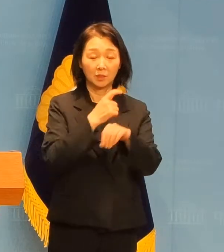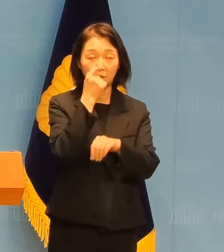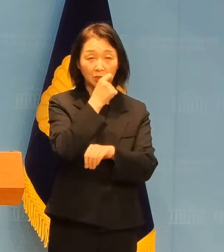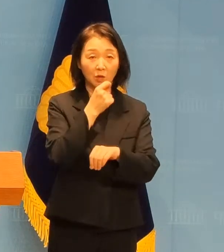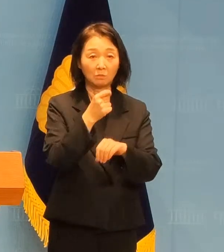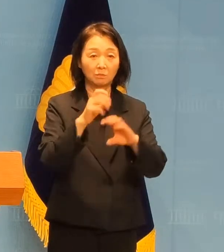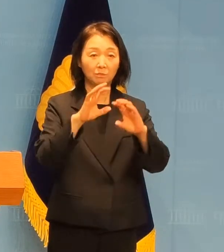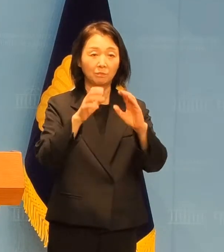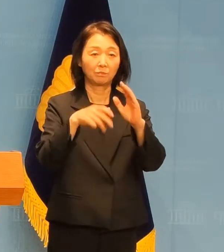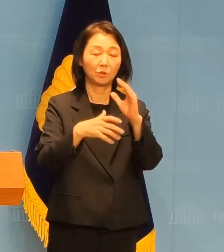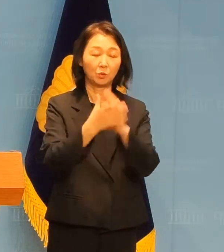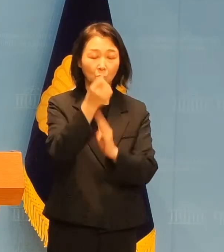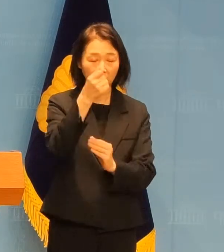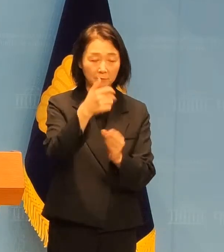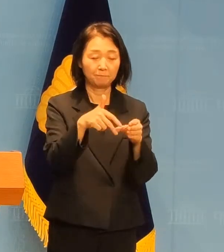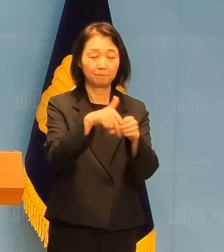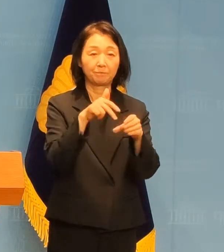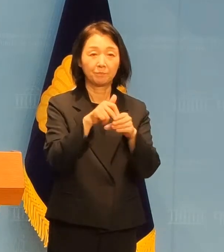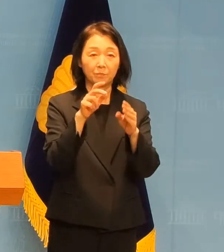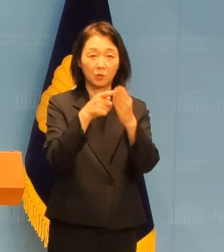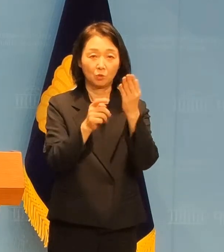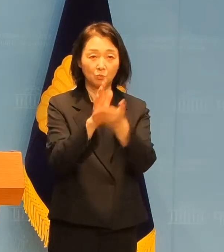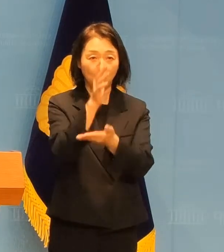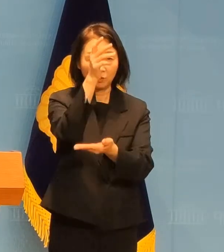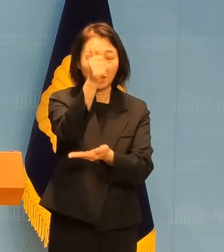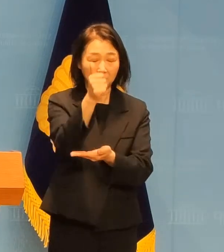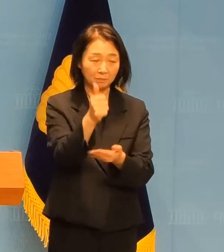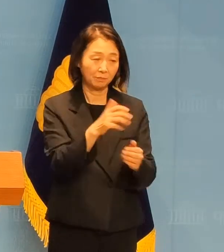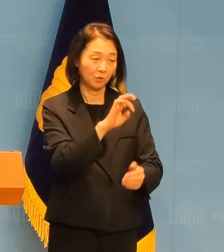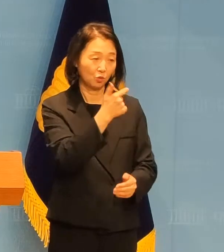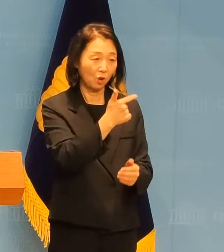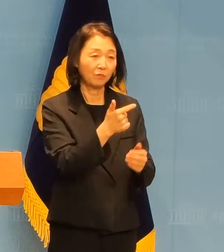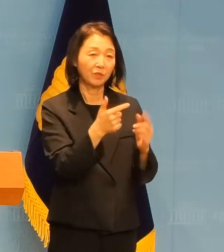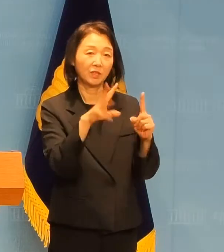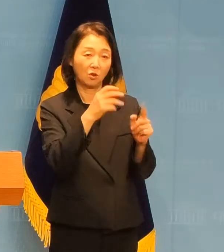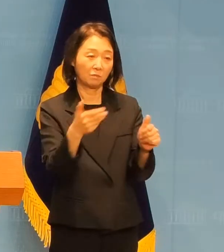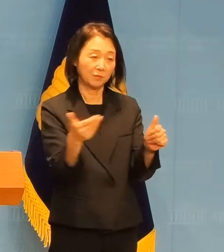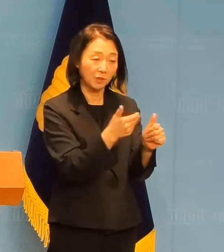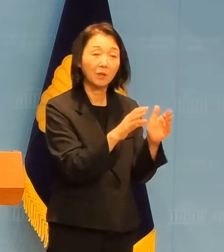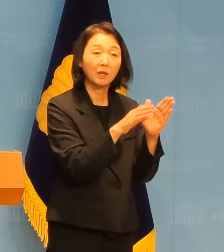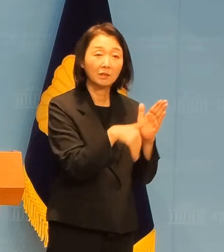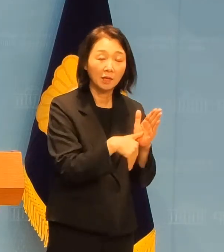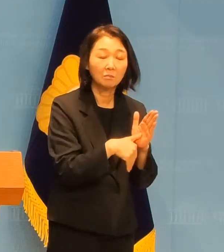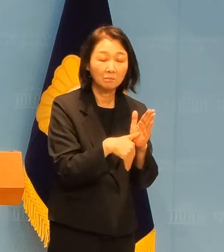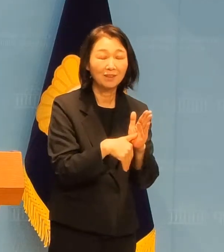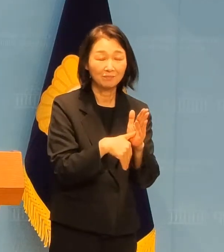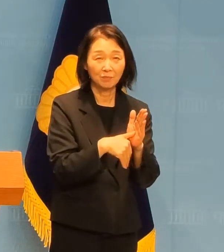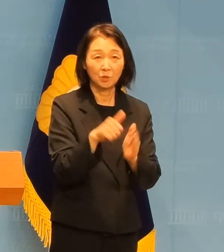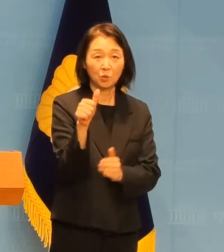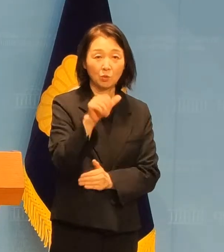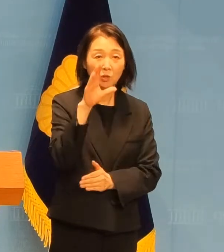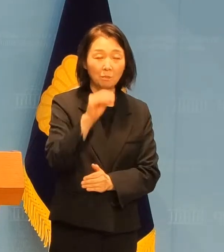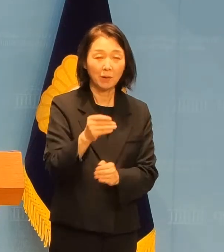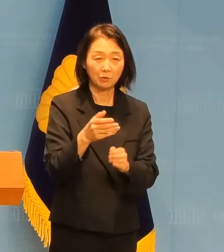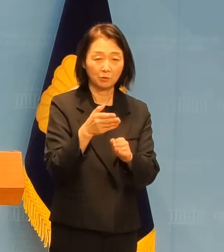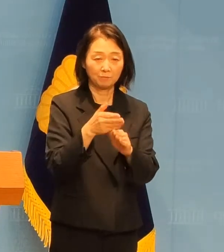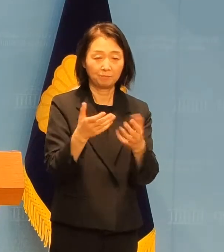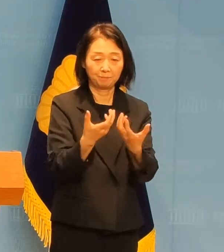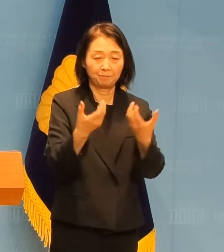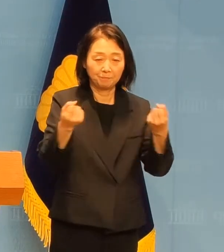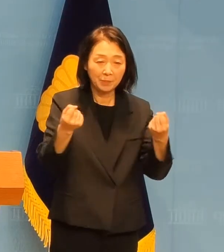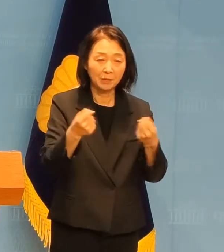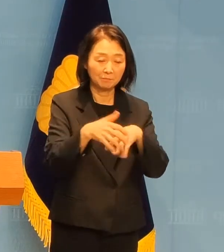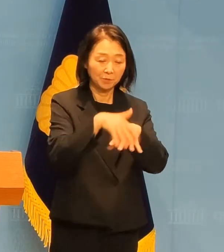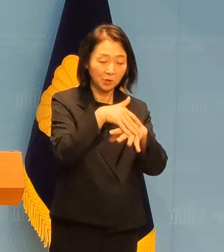1월 5일 권성동 의원에게 1억 원을 전달할 때 1억 원은 5천만 원씩 두 상자로 나뉘어 비단에 쌓여